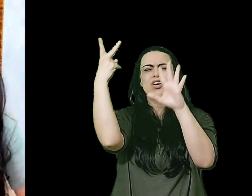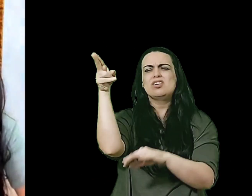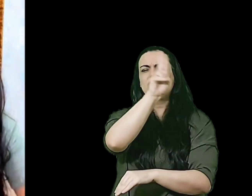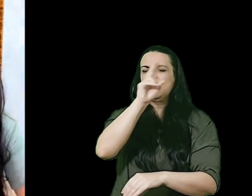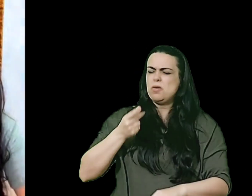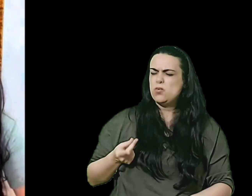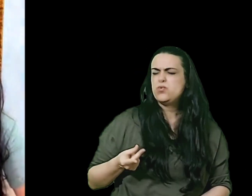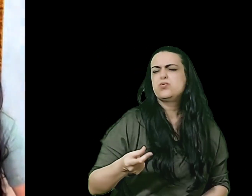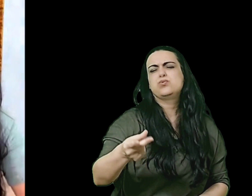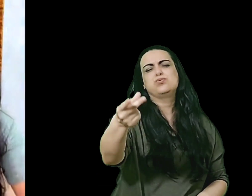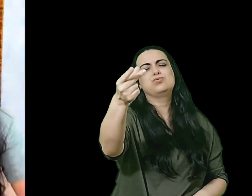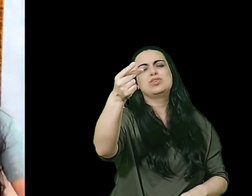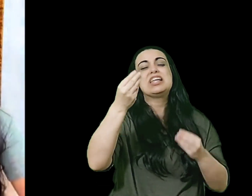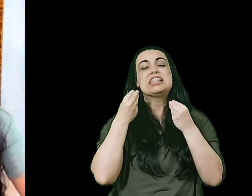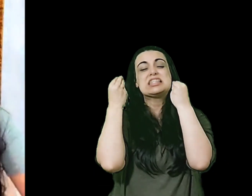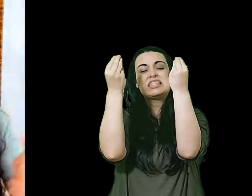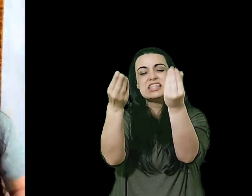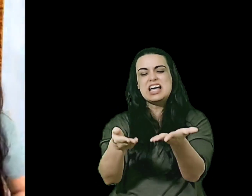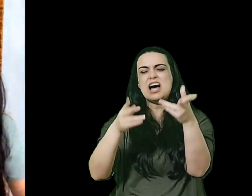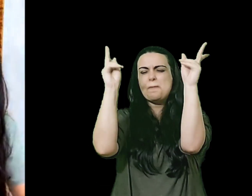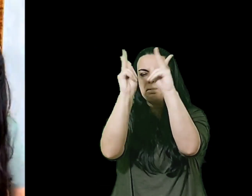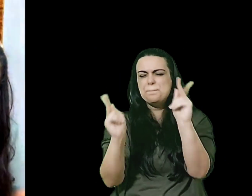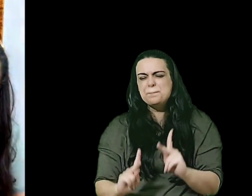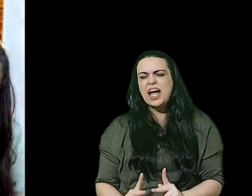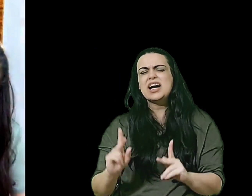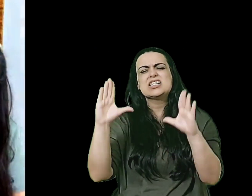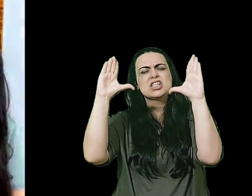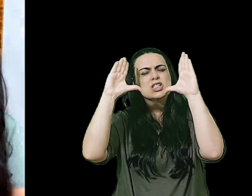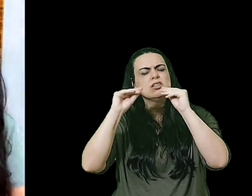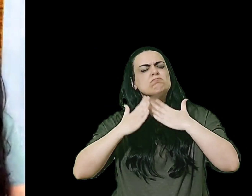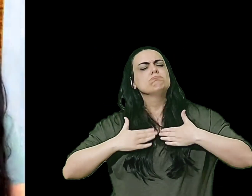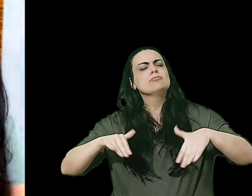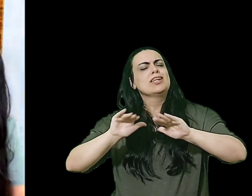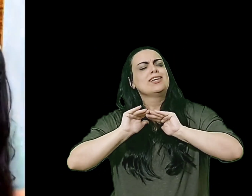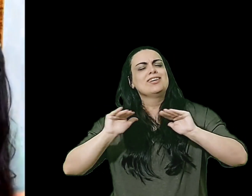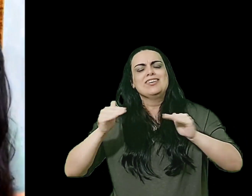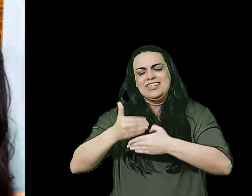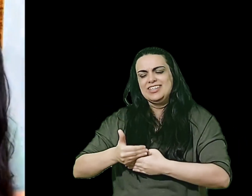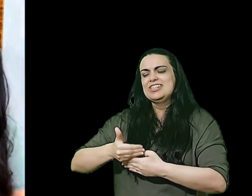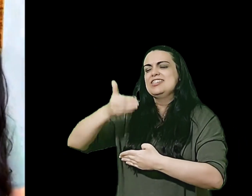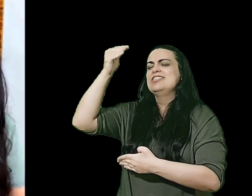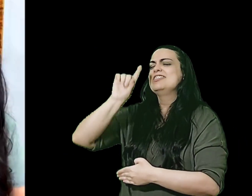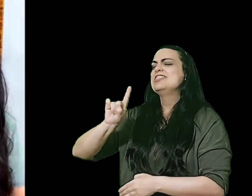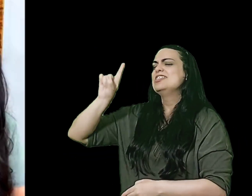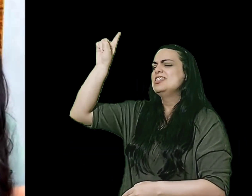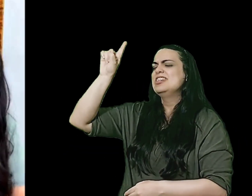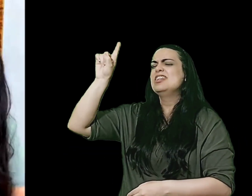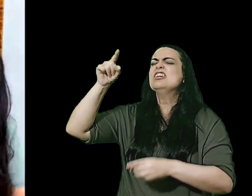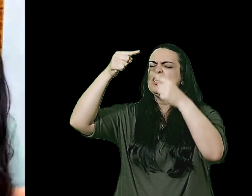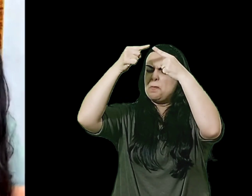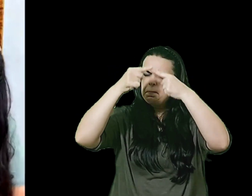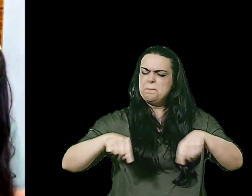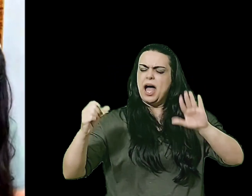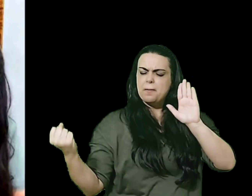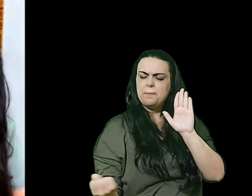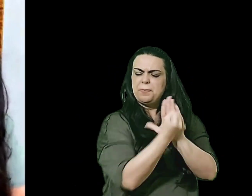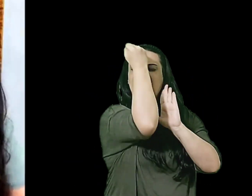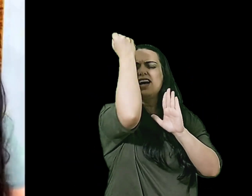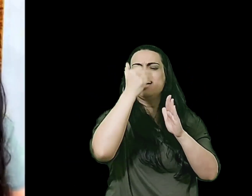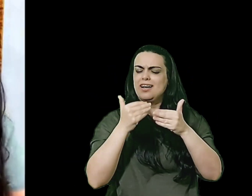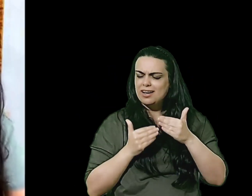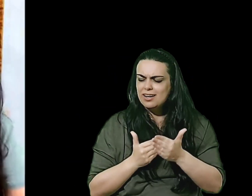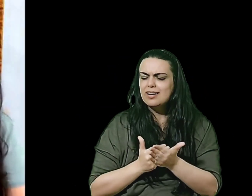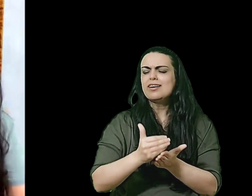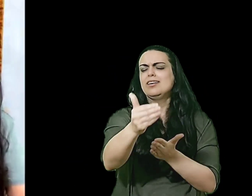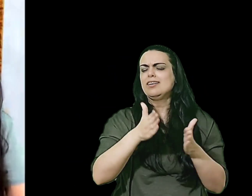obrigada, glorificado seja o teu nome eternamente. Dá a eles uma noite de sono em paz, tranquilos na tua presença, e que eles inaugurem, Senhor,